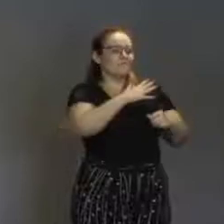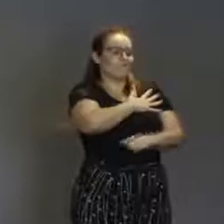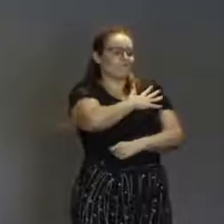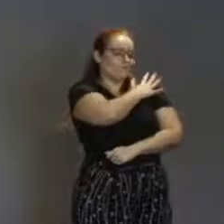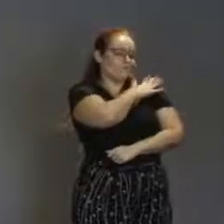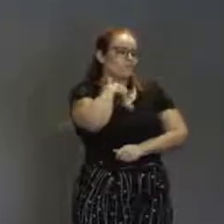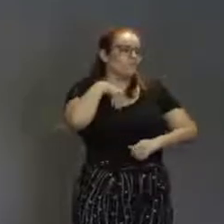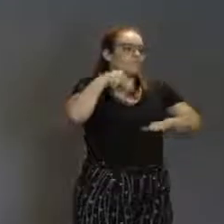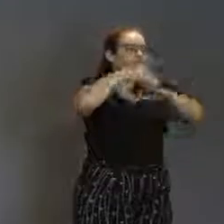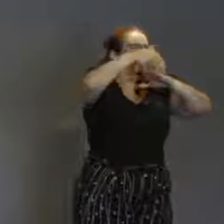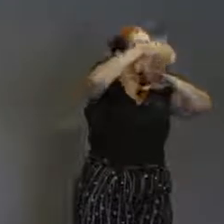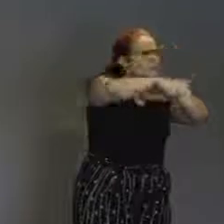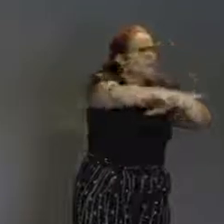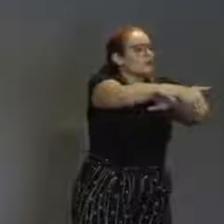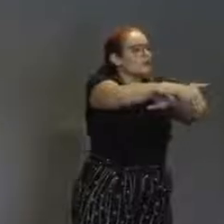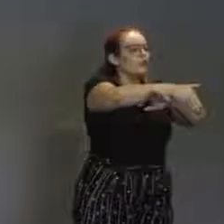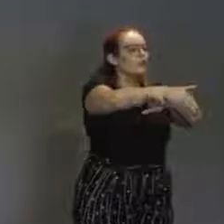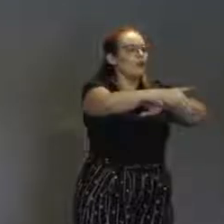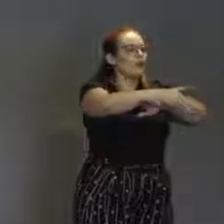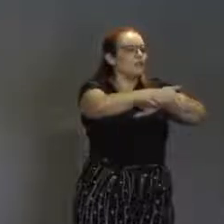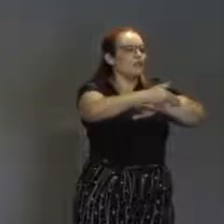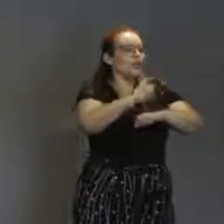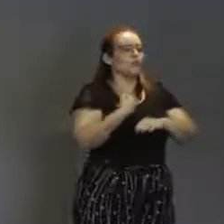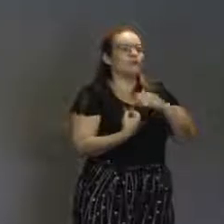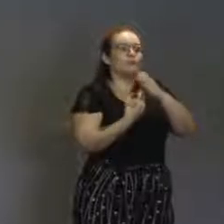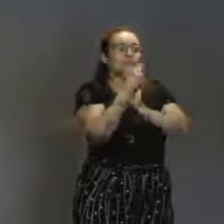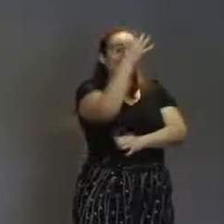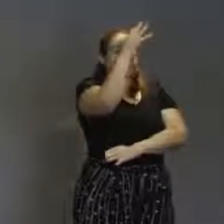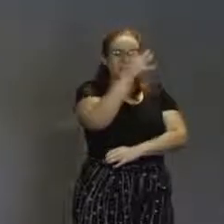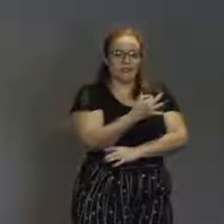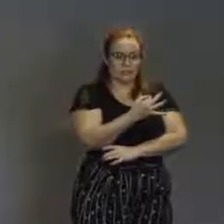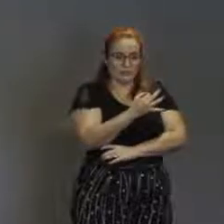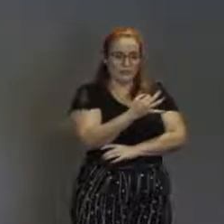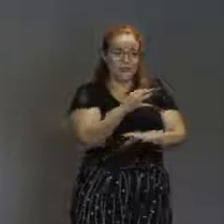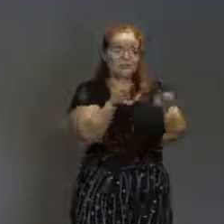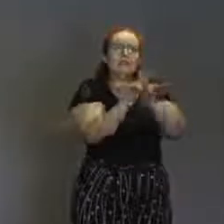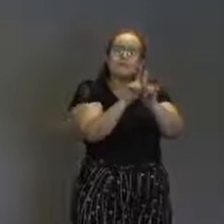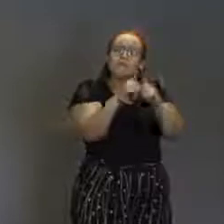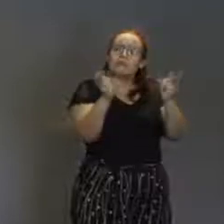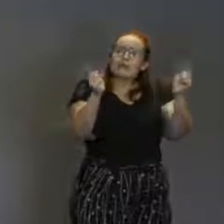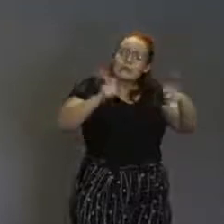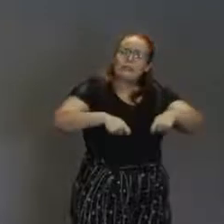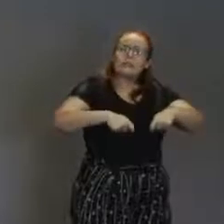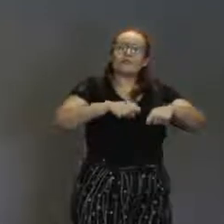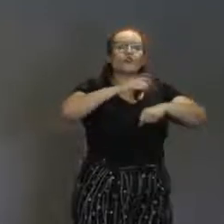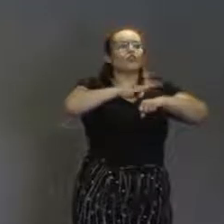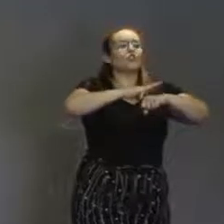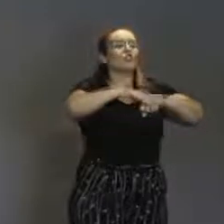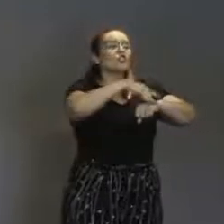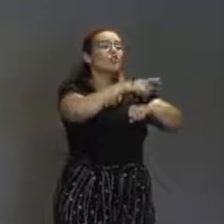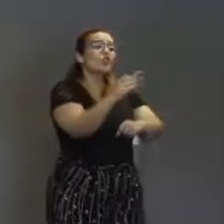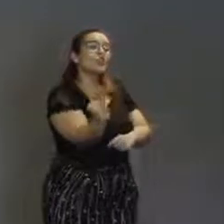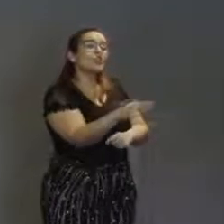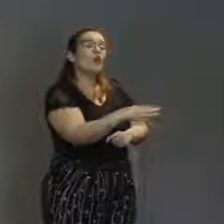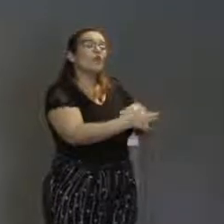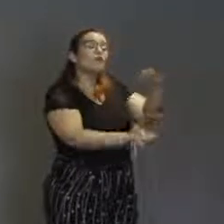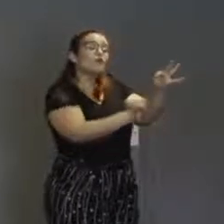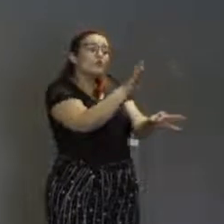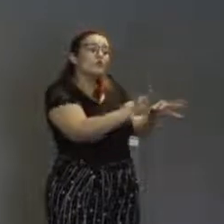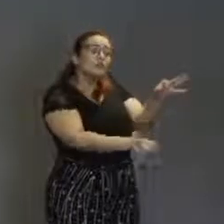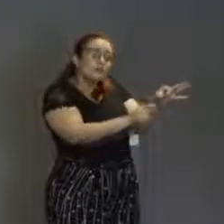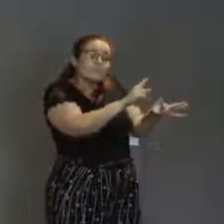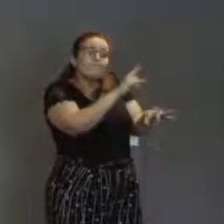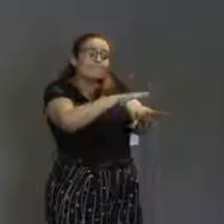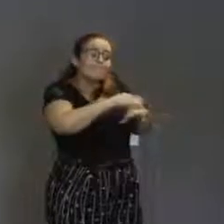desconstruir certezas, para você conseguir aceitar que elas entrem no governo, e também viabilizar formas jurídicas, né, de se fazer